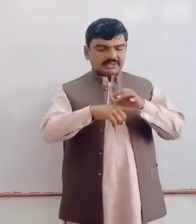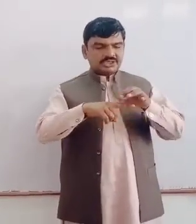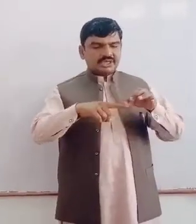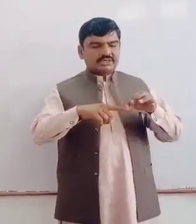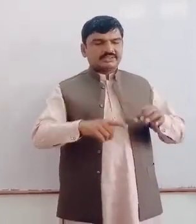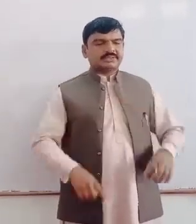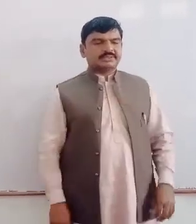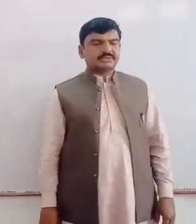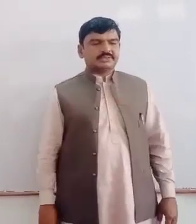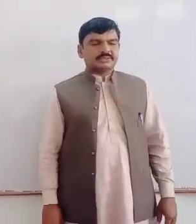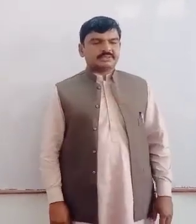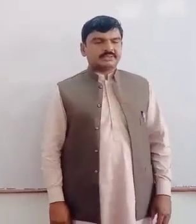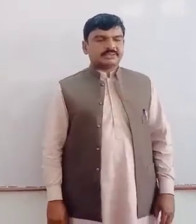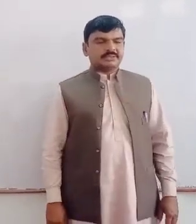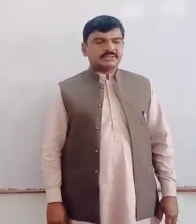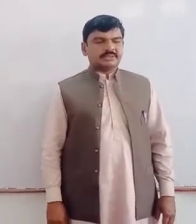इशा असर